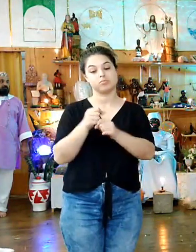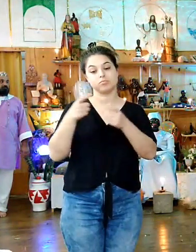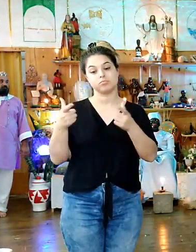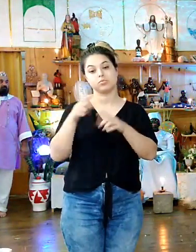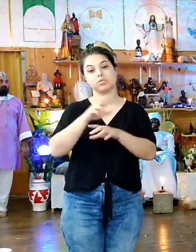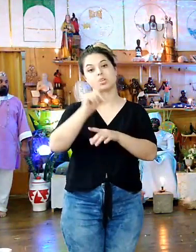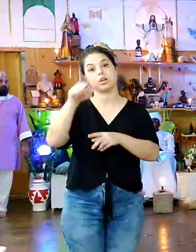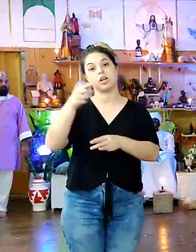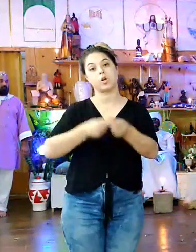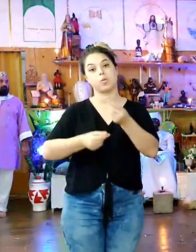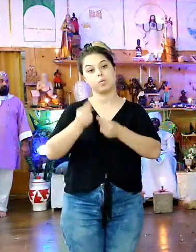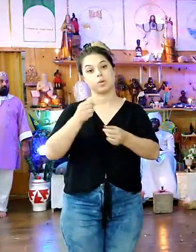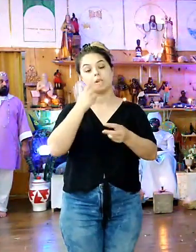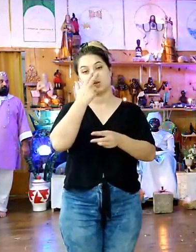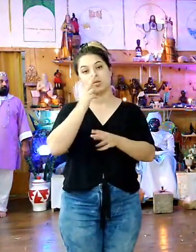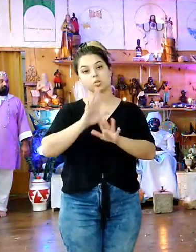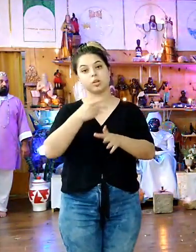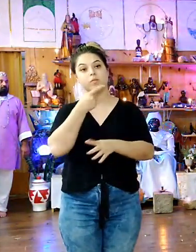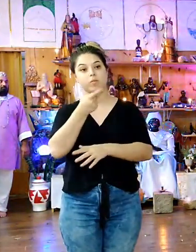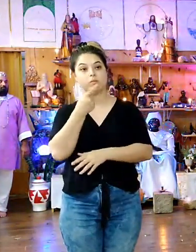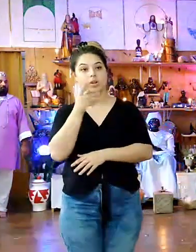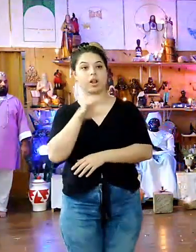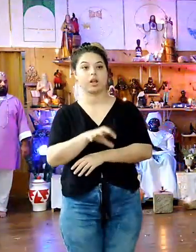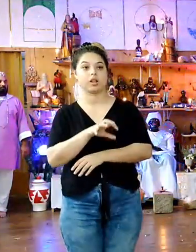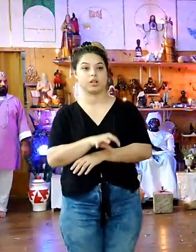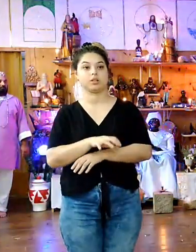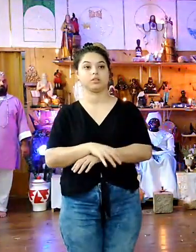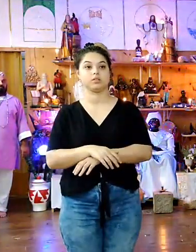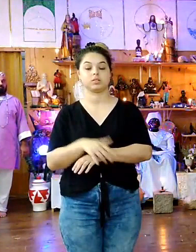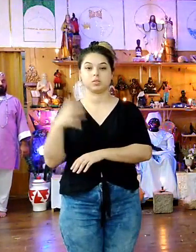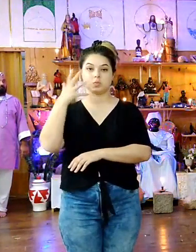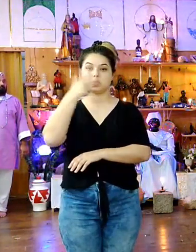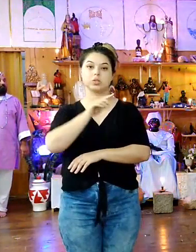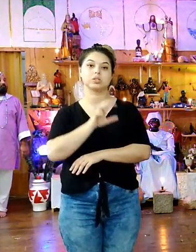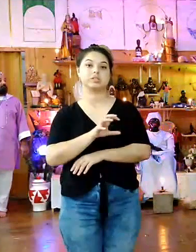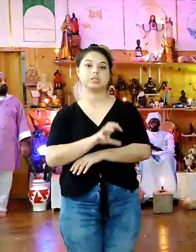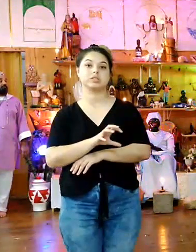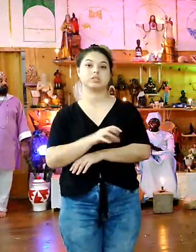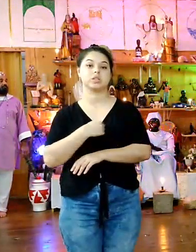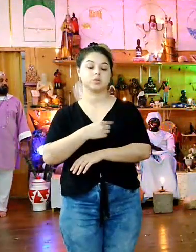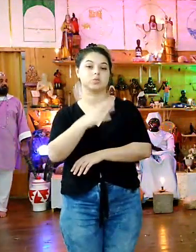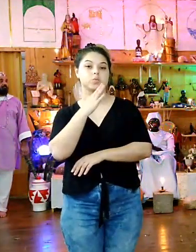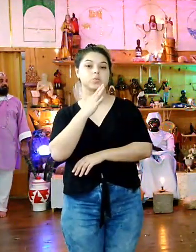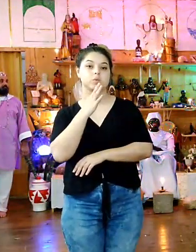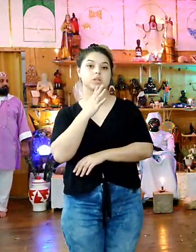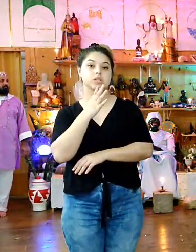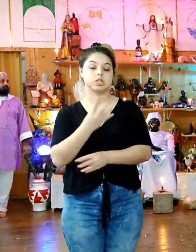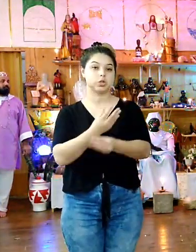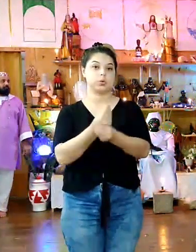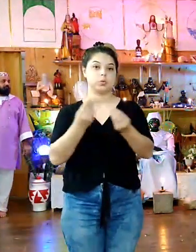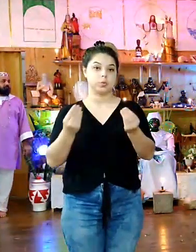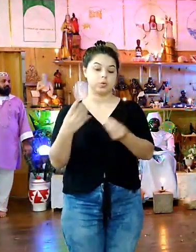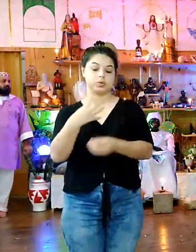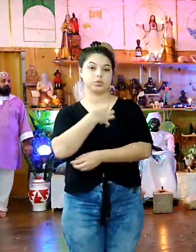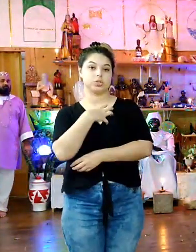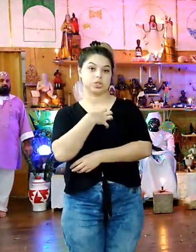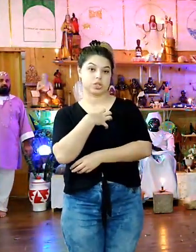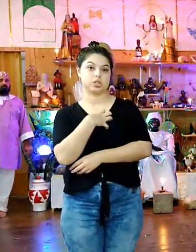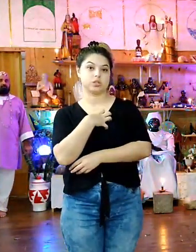a grande diversidade que é Umbanda, como foi dito várias vezes aqui. Que bonito isso. Conheço muitas